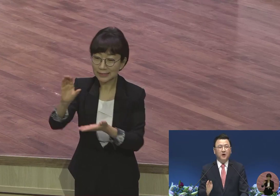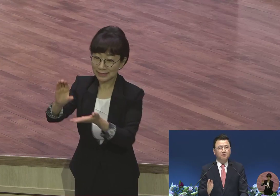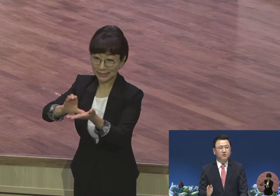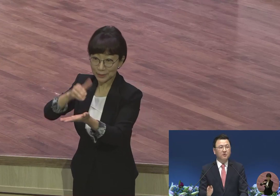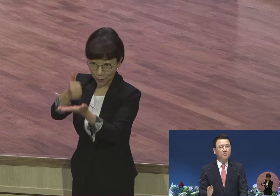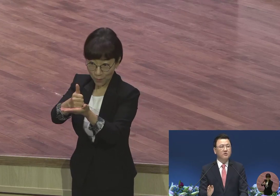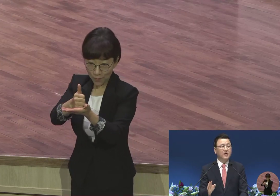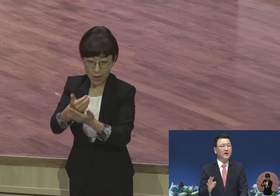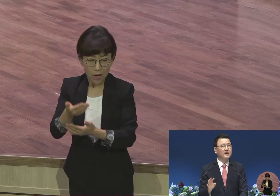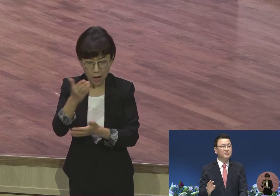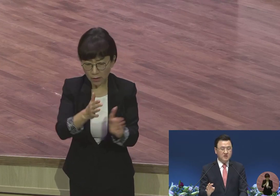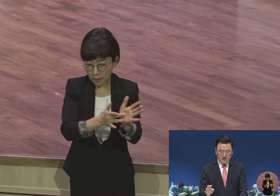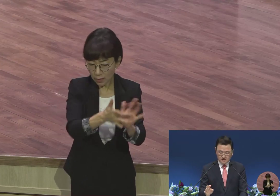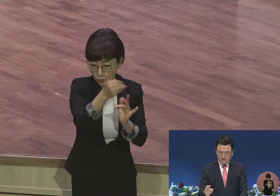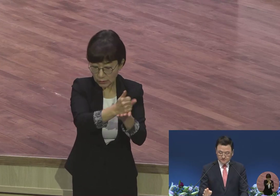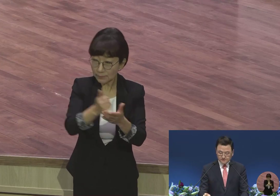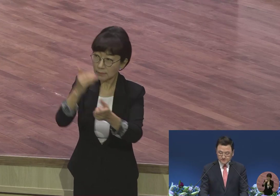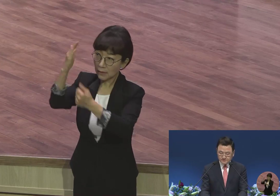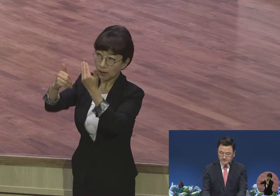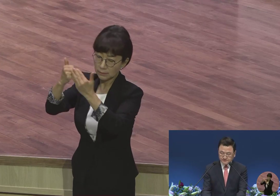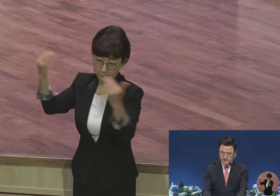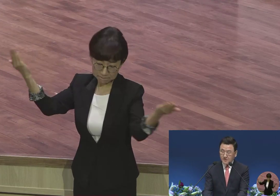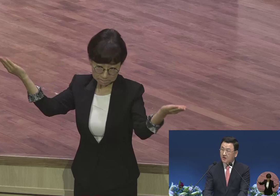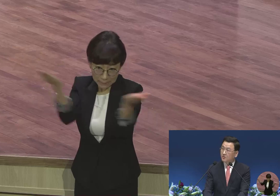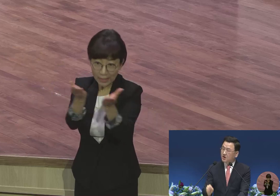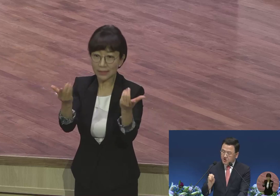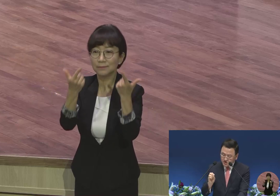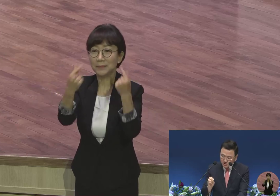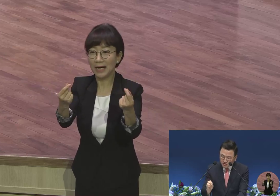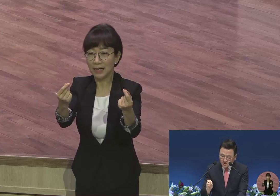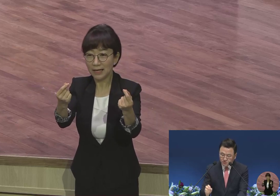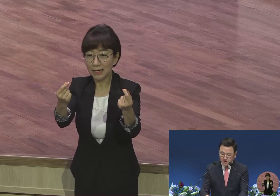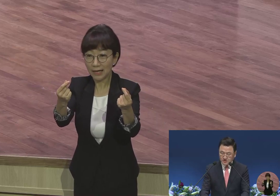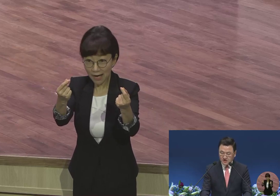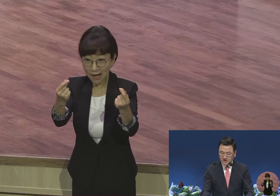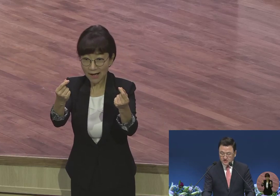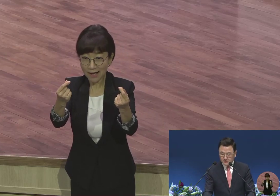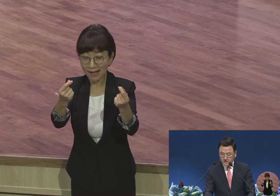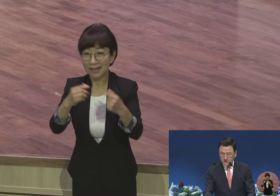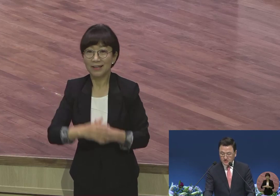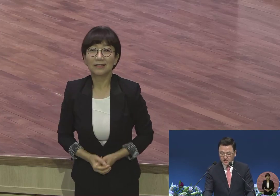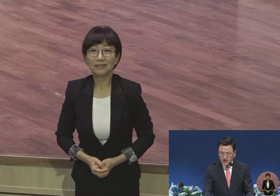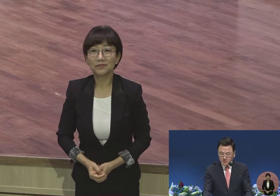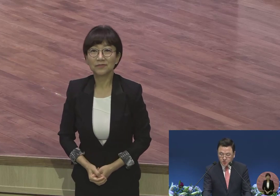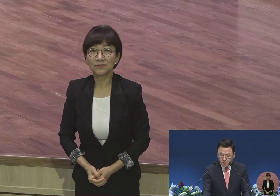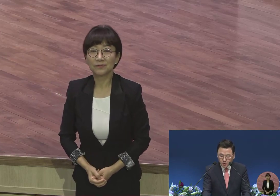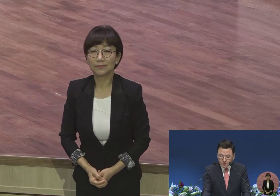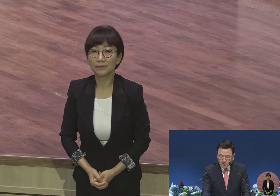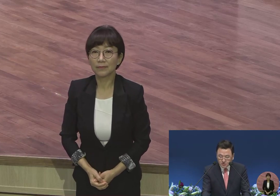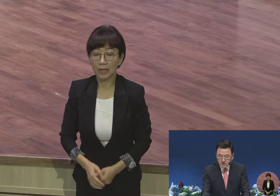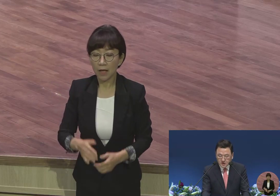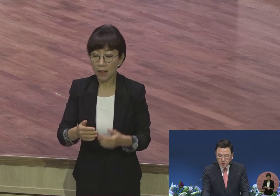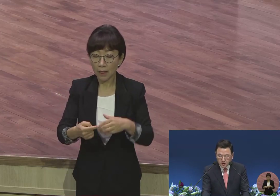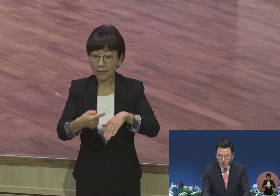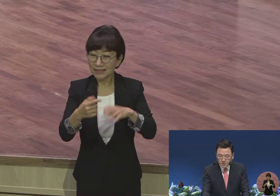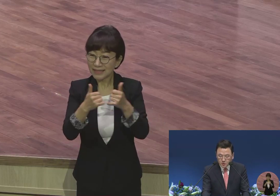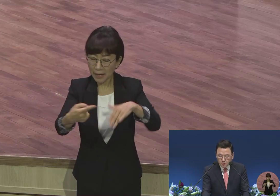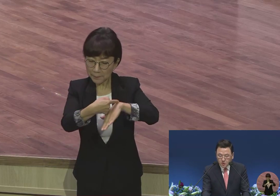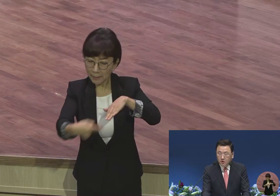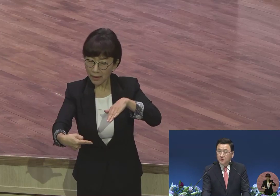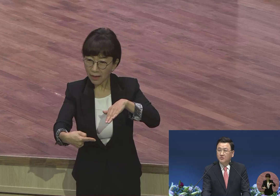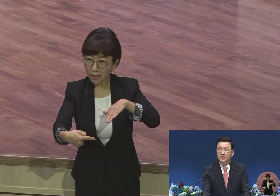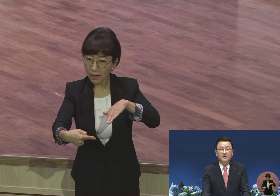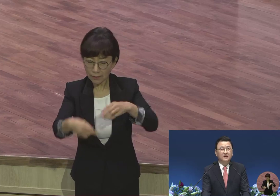그리스도가 100% 하나님이시다. 그분의 신성을 강조합니다. 그래서 하나님은 족보가 필요 없기에